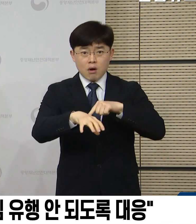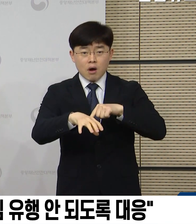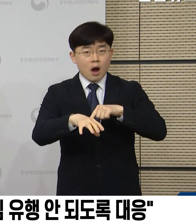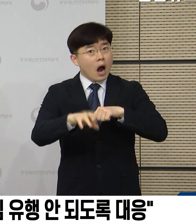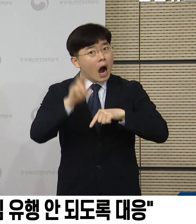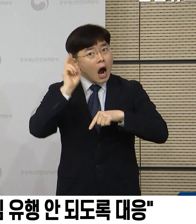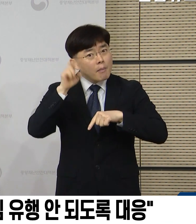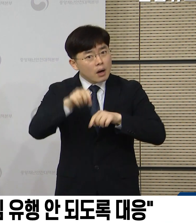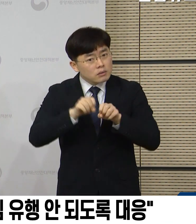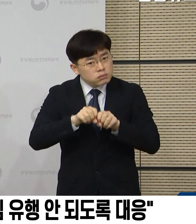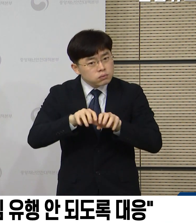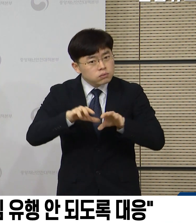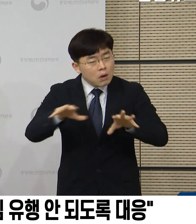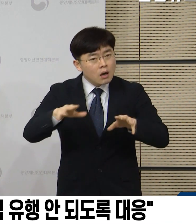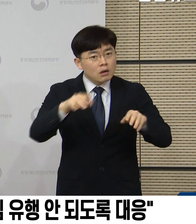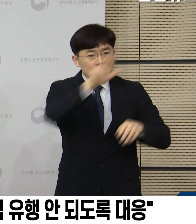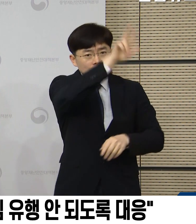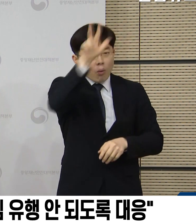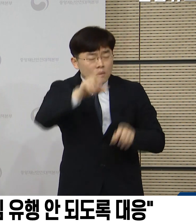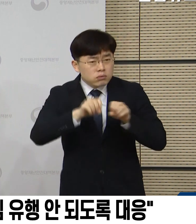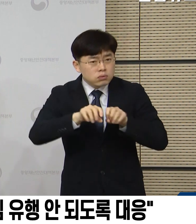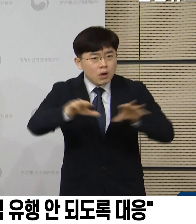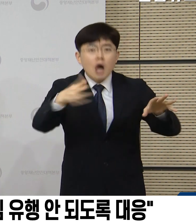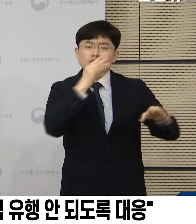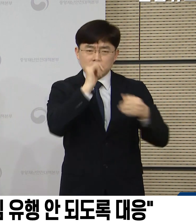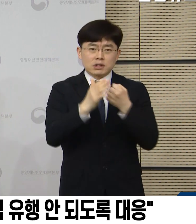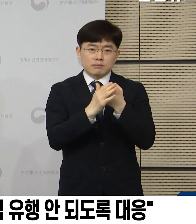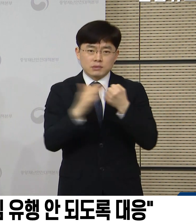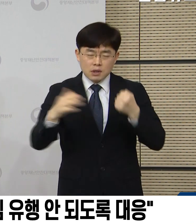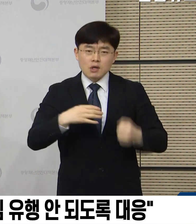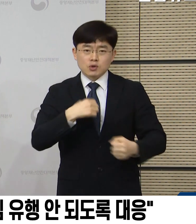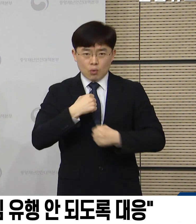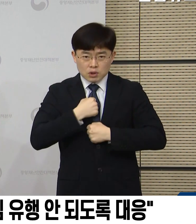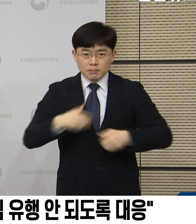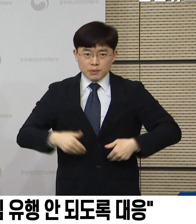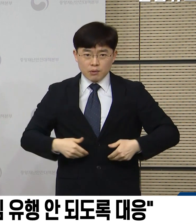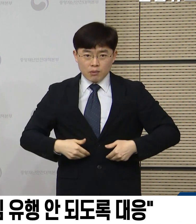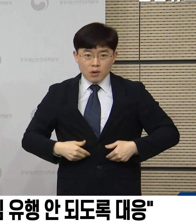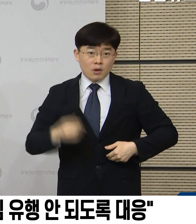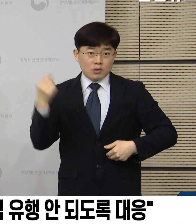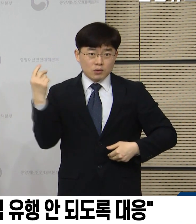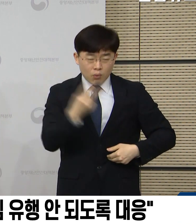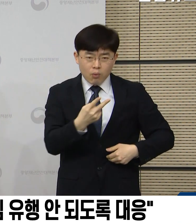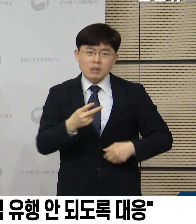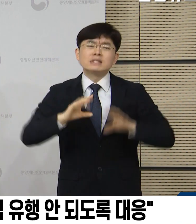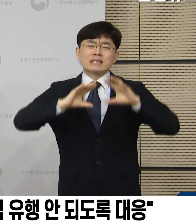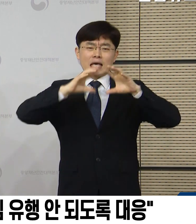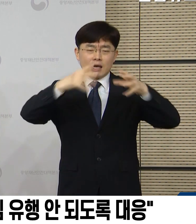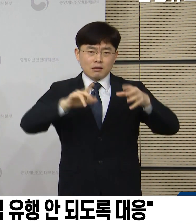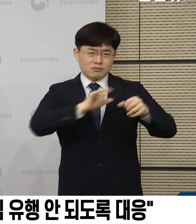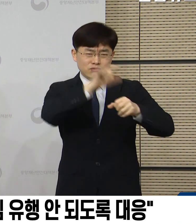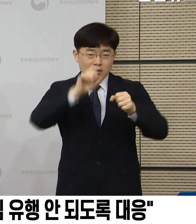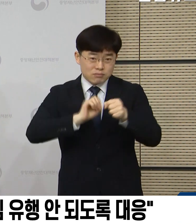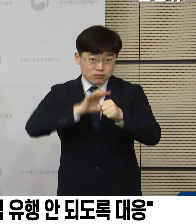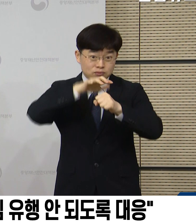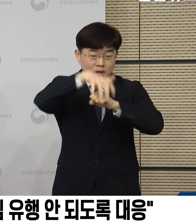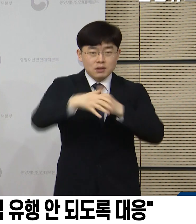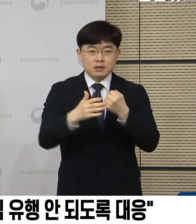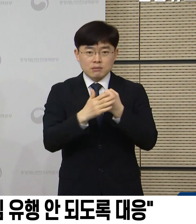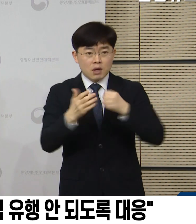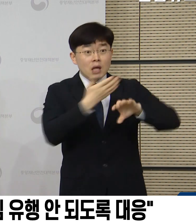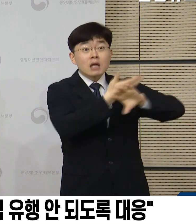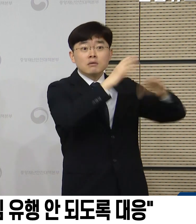전국적 유행으로 확산되지 않도록 하면서 코로나19의 전 세계적인 유행에 대응하여 해외로부터의